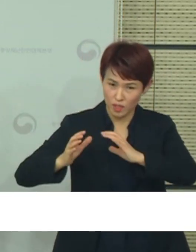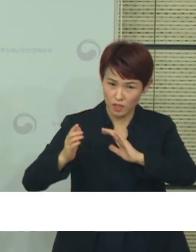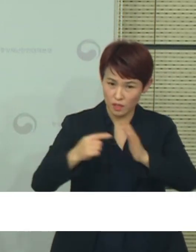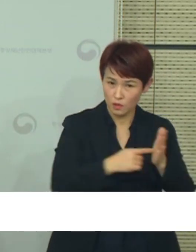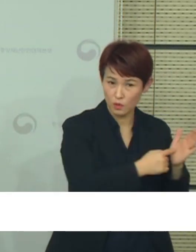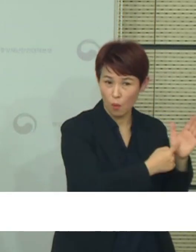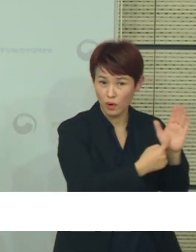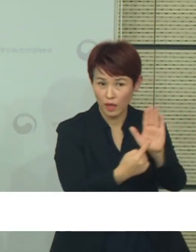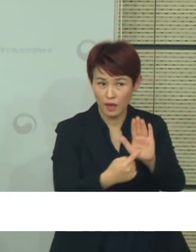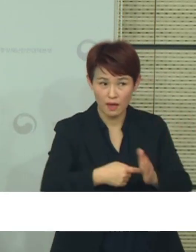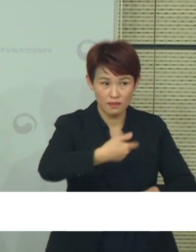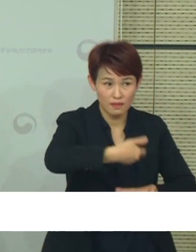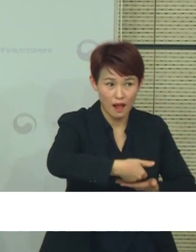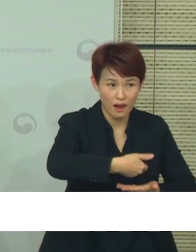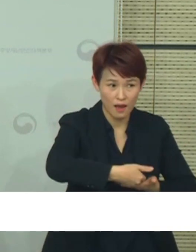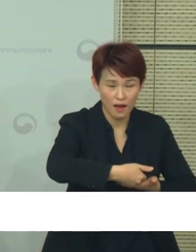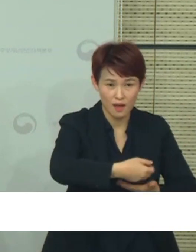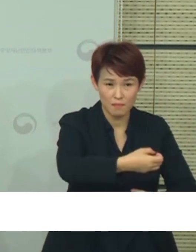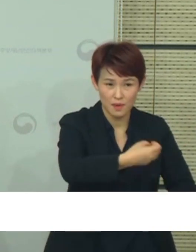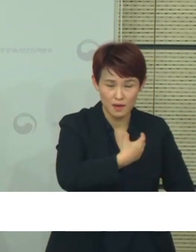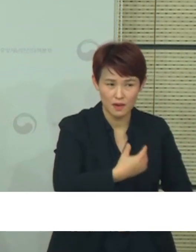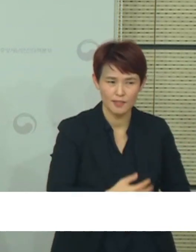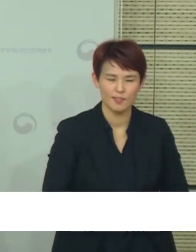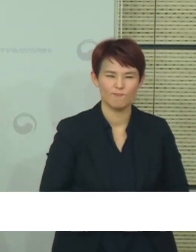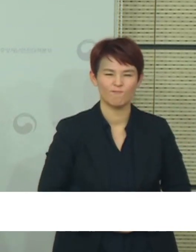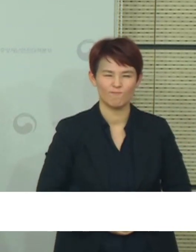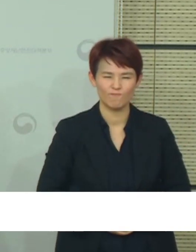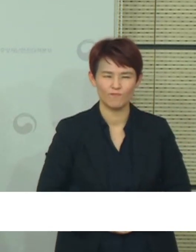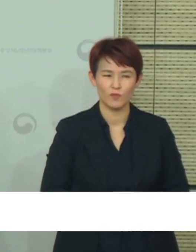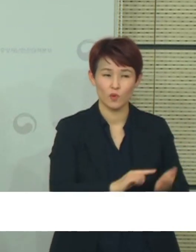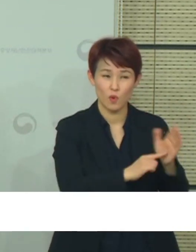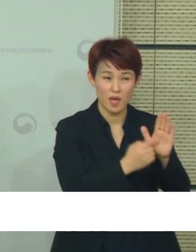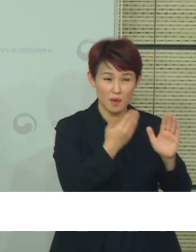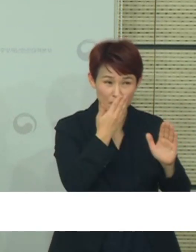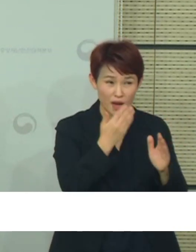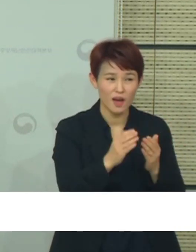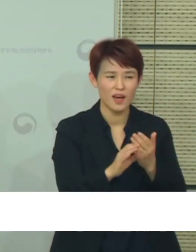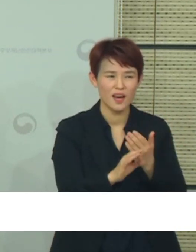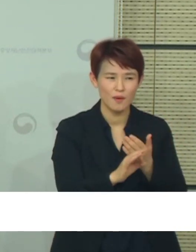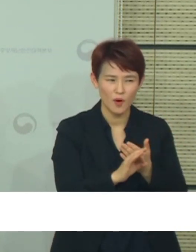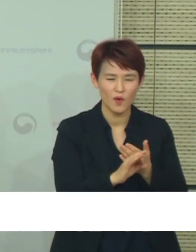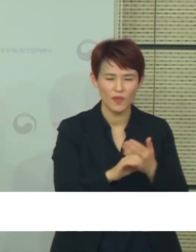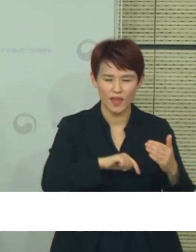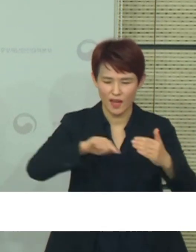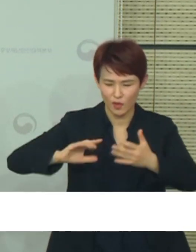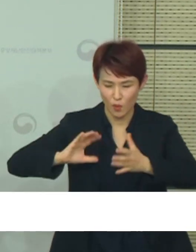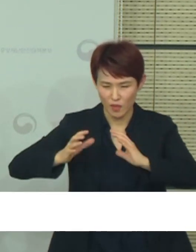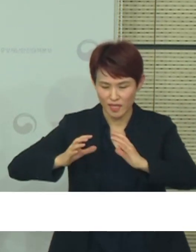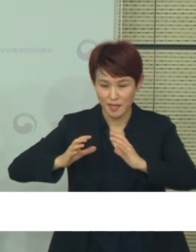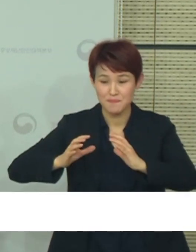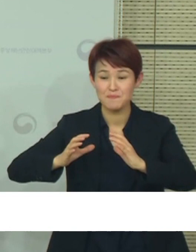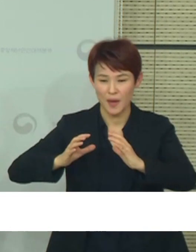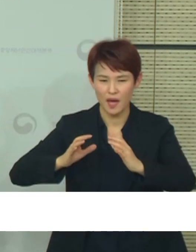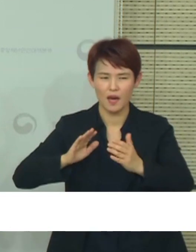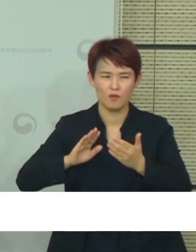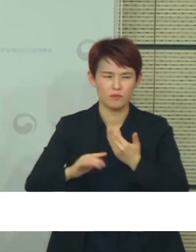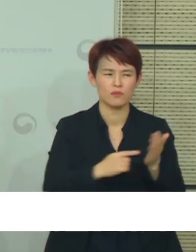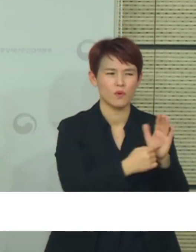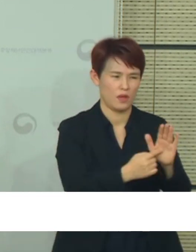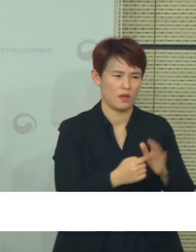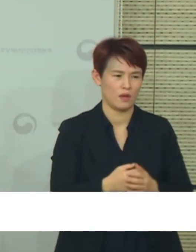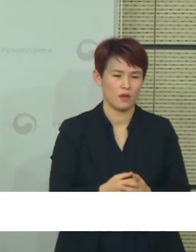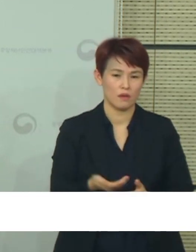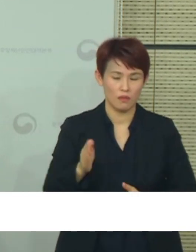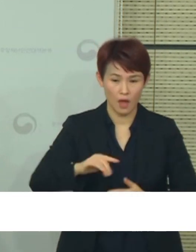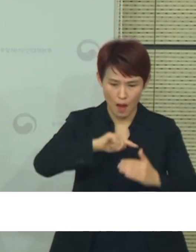공개를 해달라는 말씀을 하셨는데 그 공개를 할 수 있으면 그 좀 내부적인 논의 단계를 벗어난 수준이라서요. 저희가